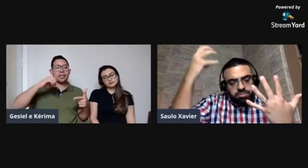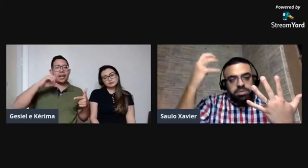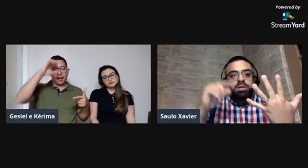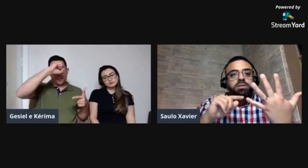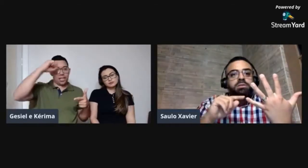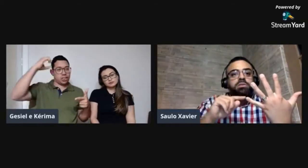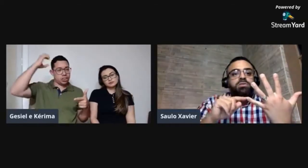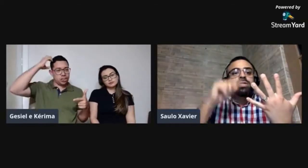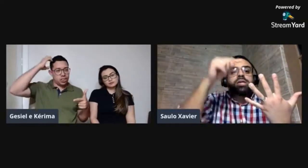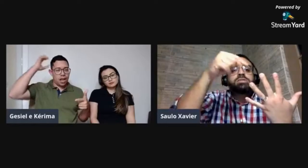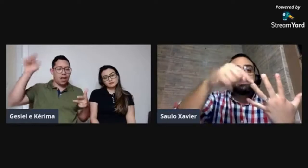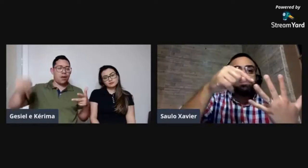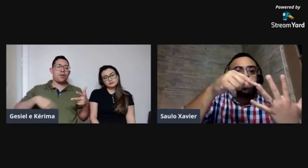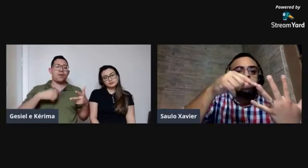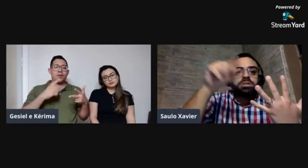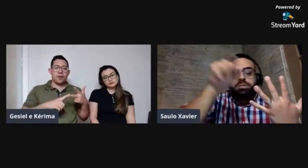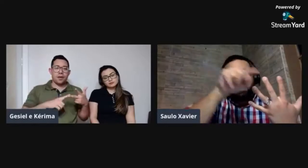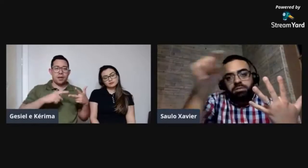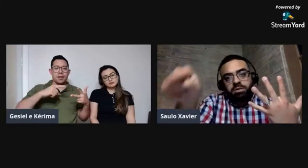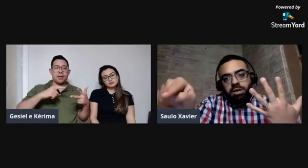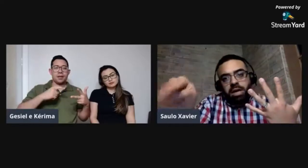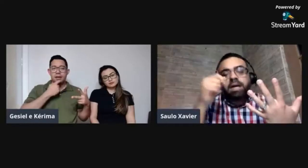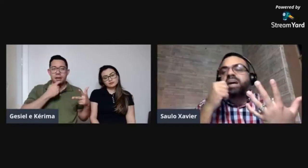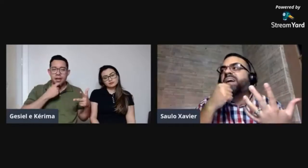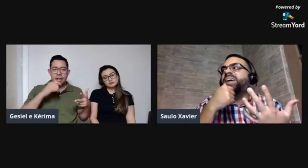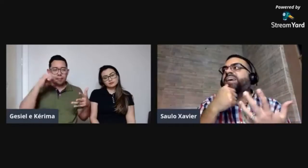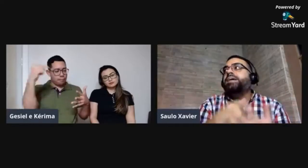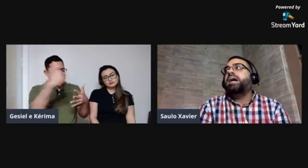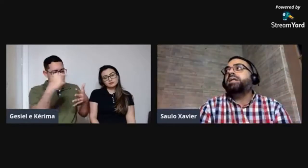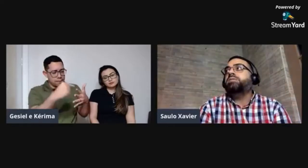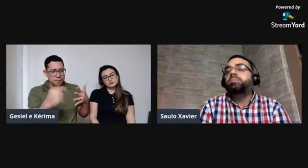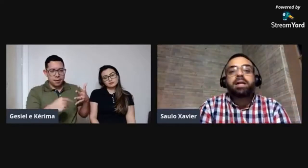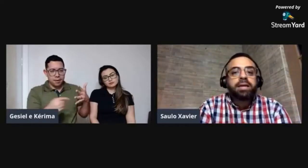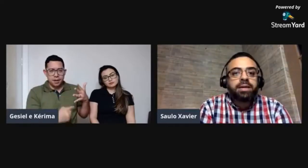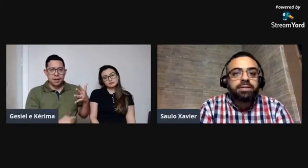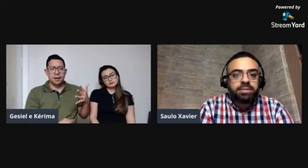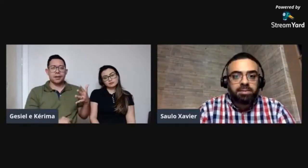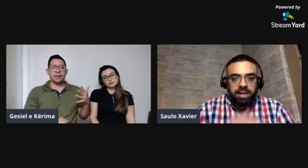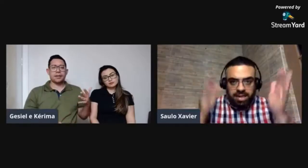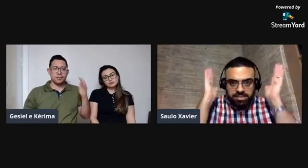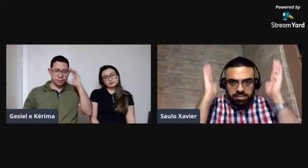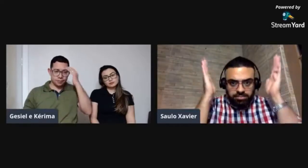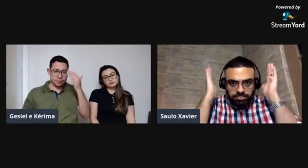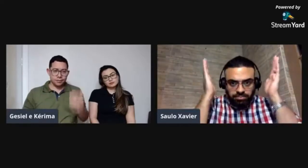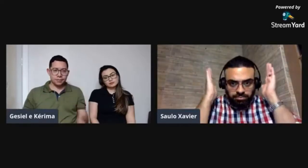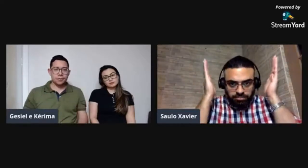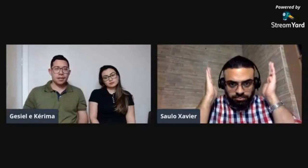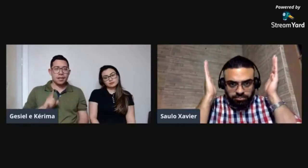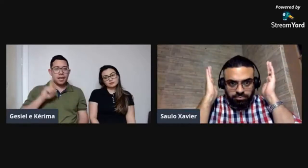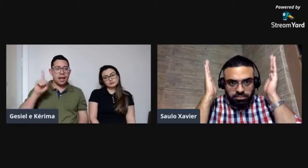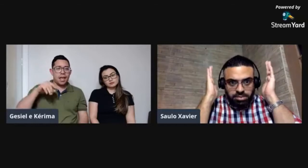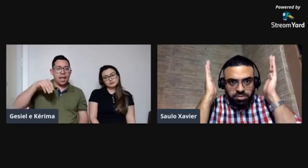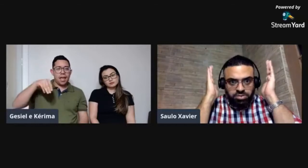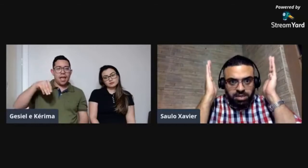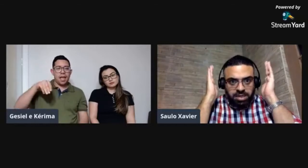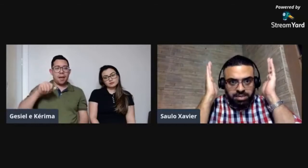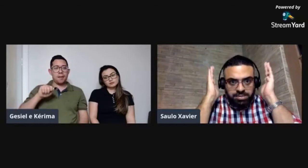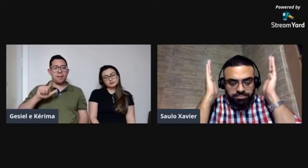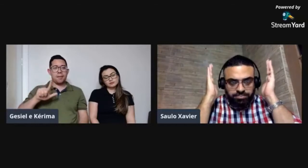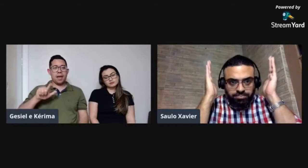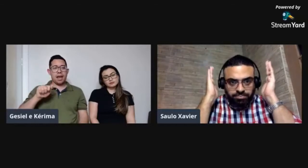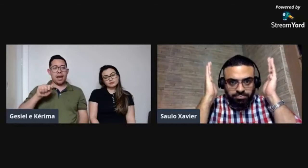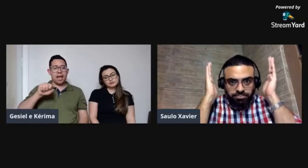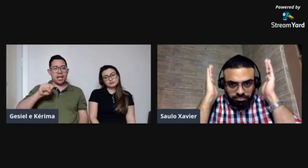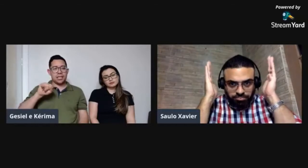no Laos. Do inglês você aprende a língua malay, na Malásia, final de